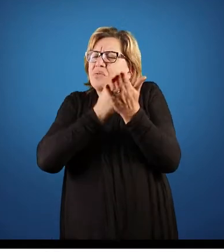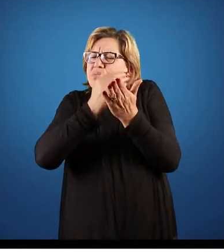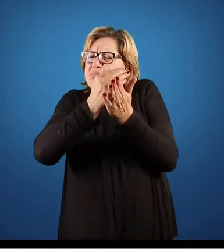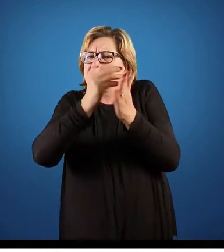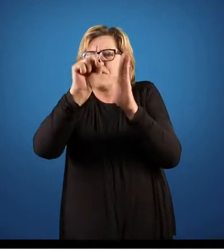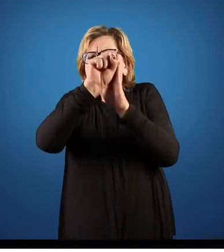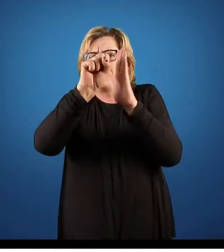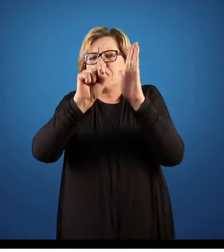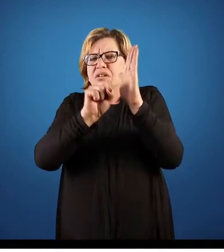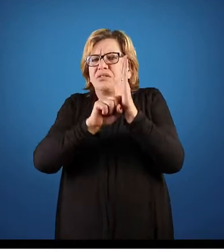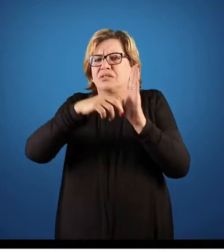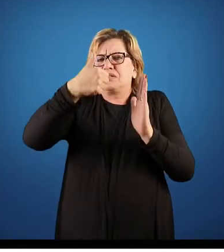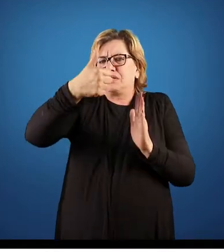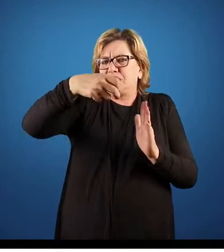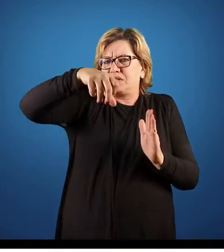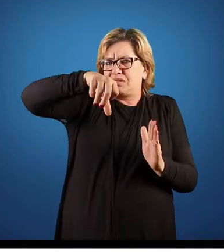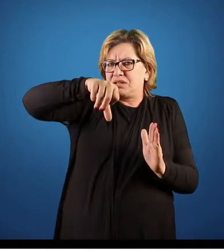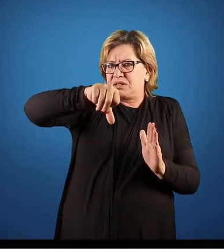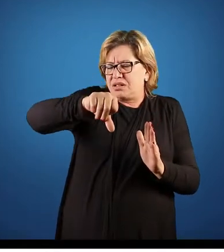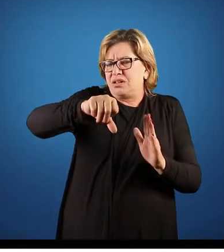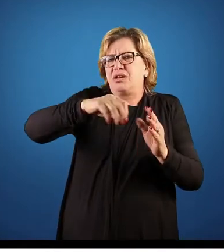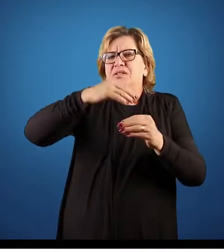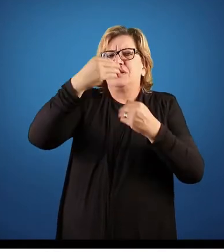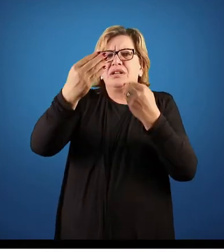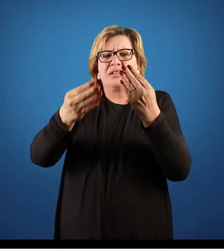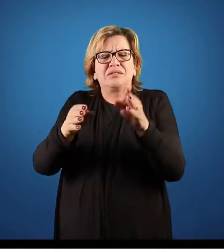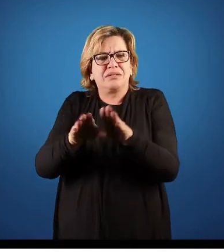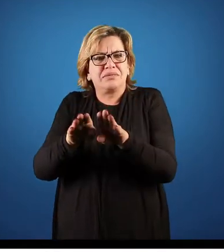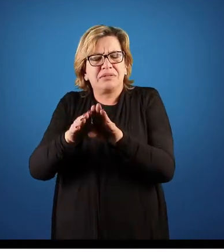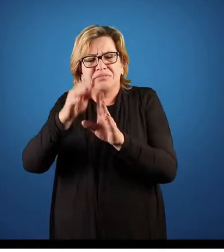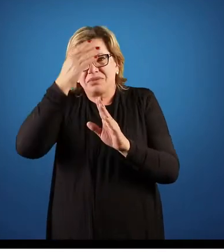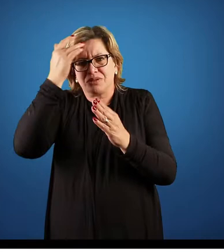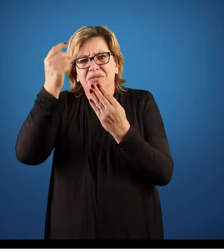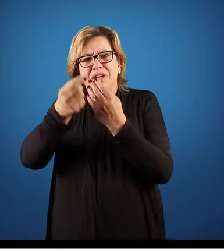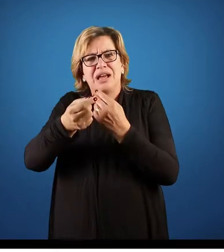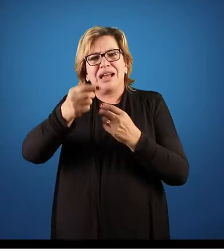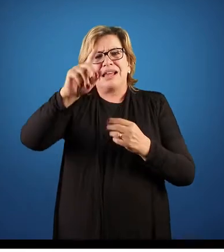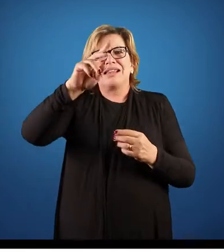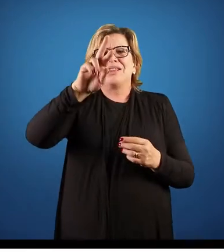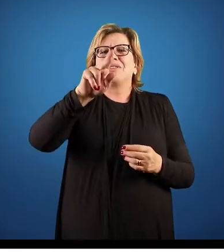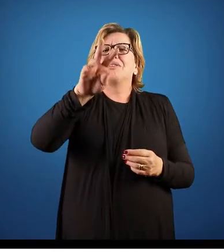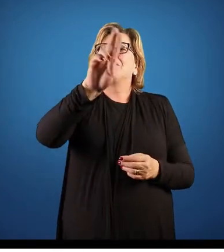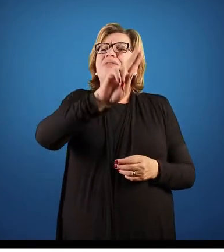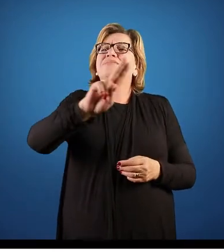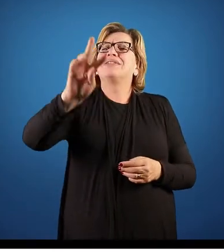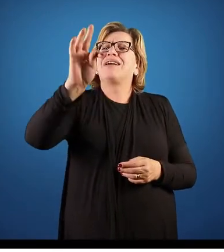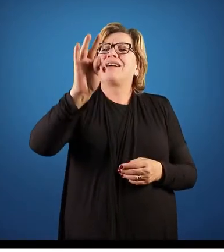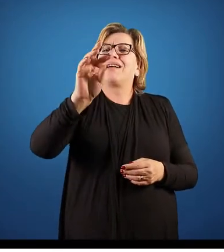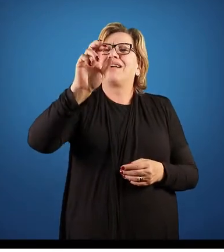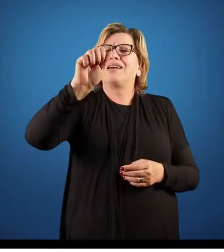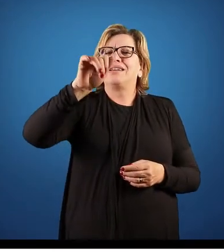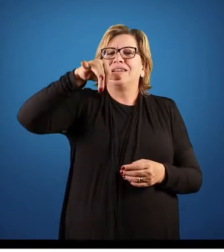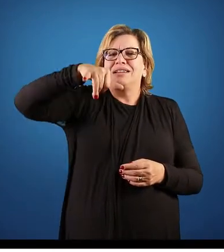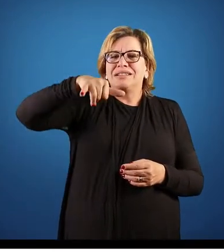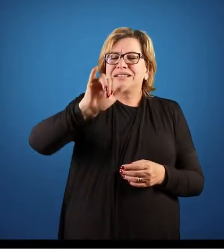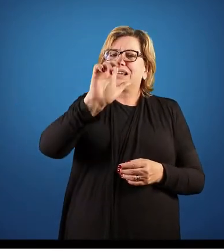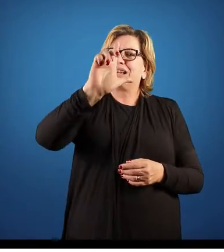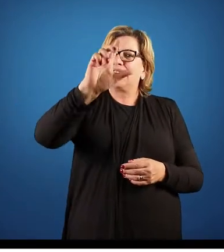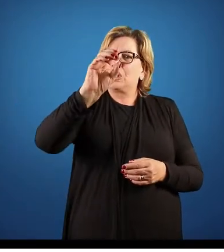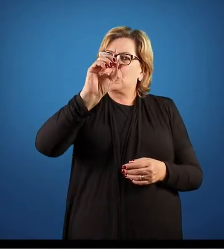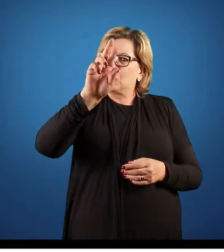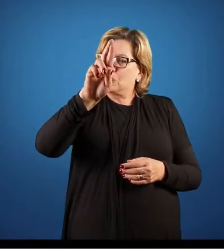através dos cientistas neo taylor e fayol olha só os grandes teóricos da administração foi criada a ciência da administração